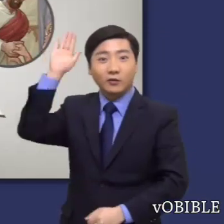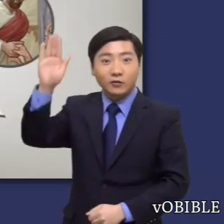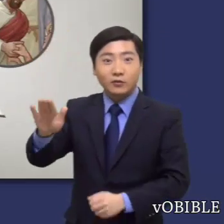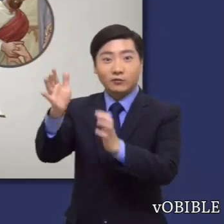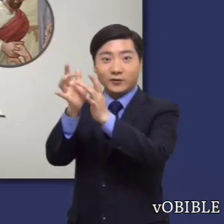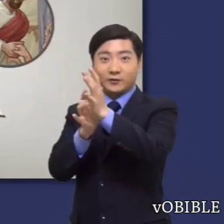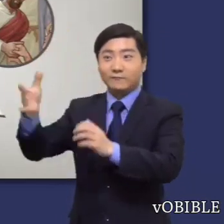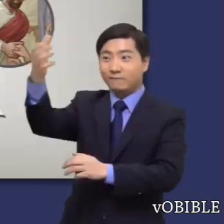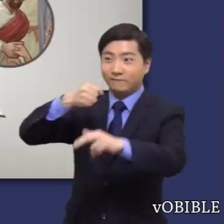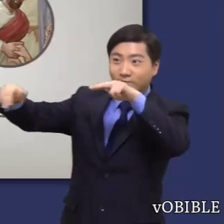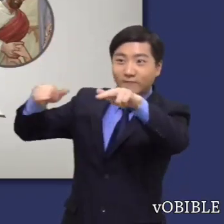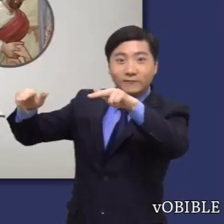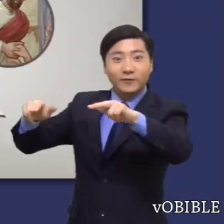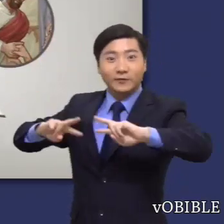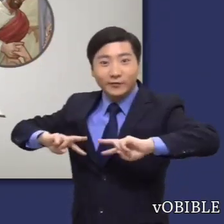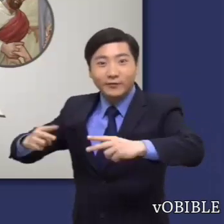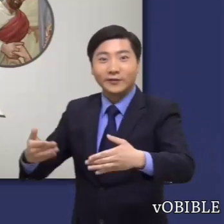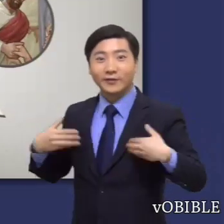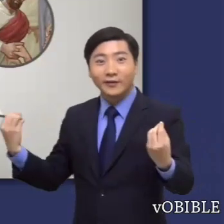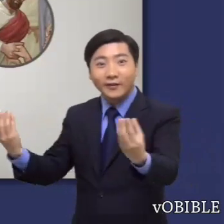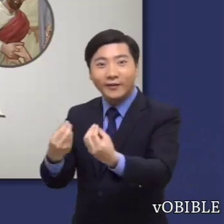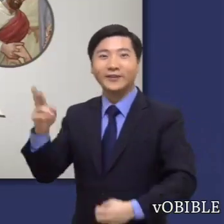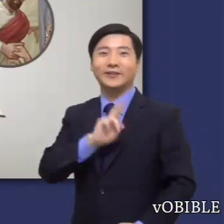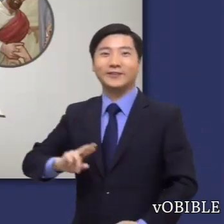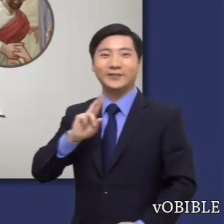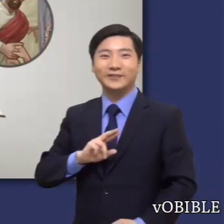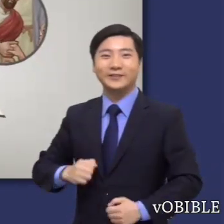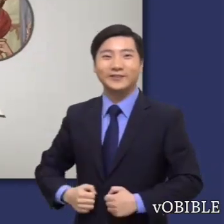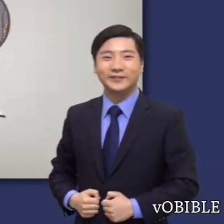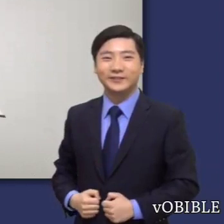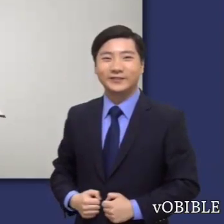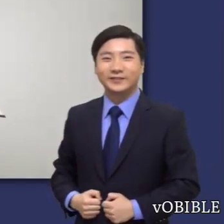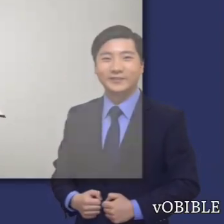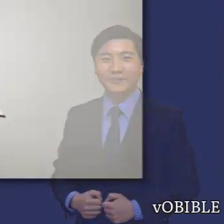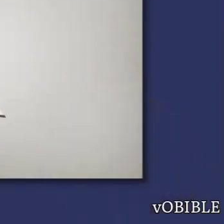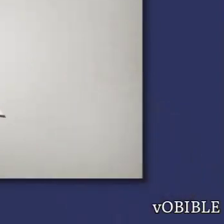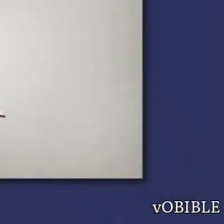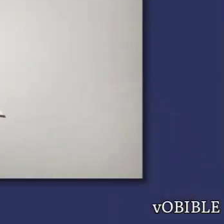看出上帝王国的君王会怎样造福全人类。